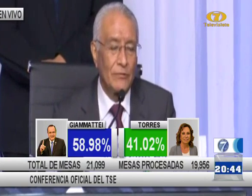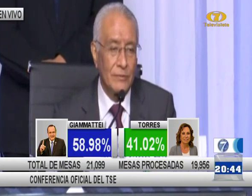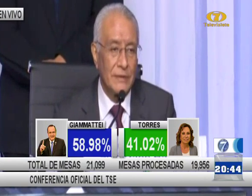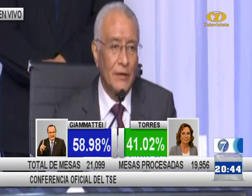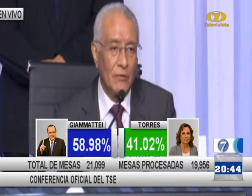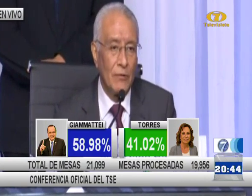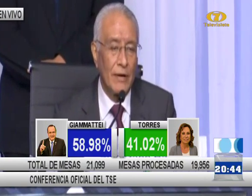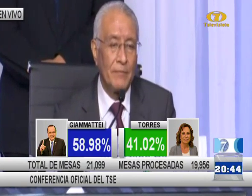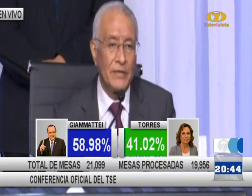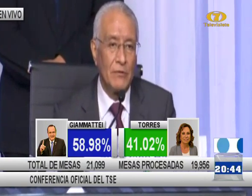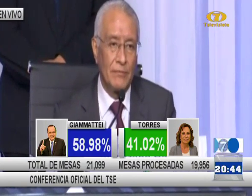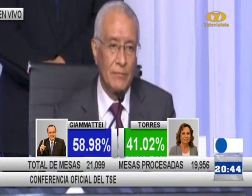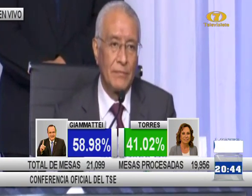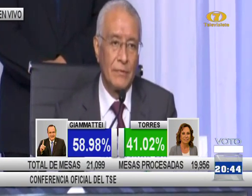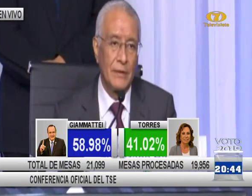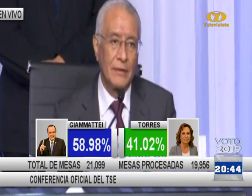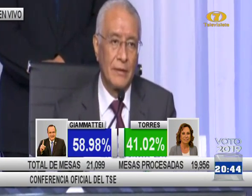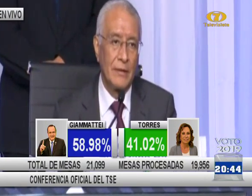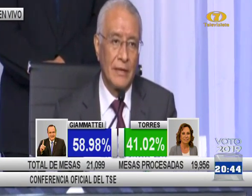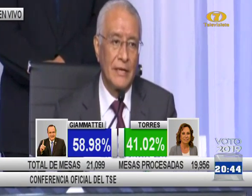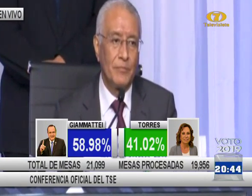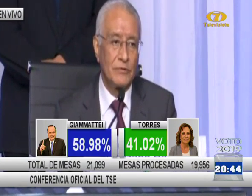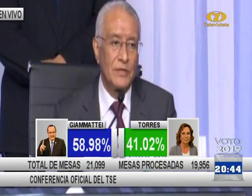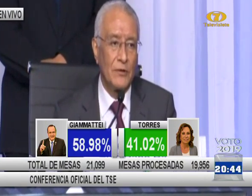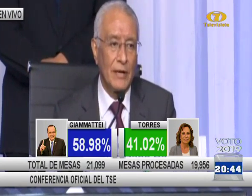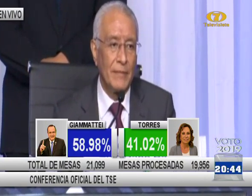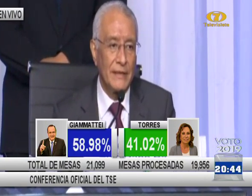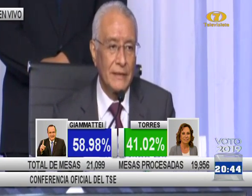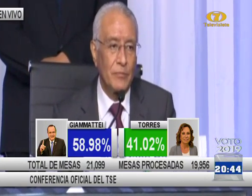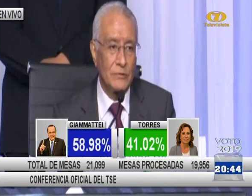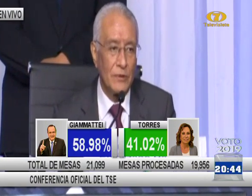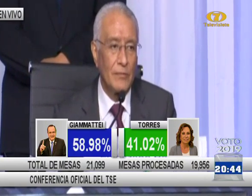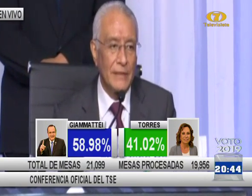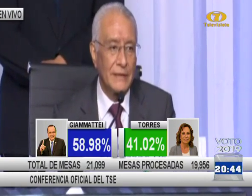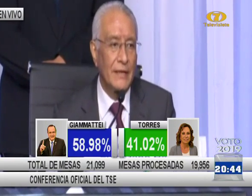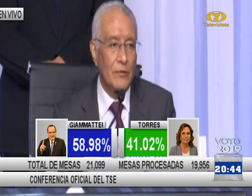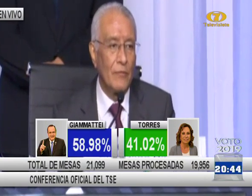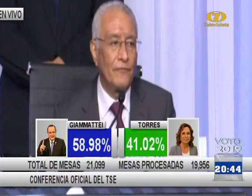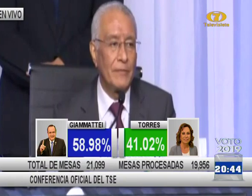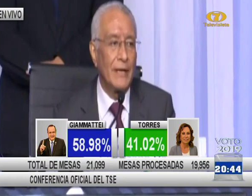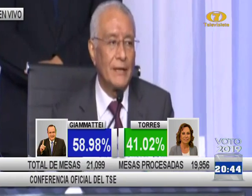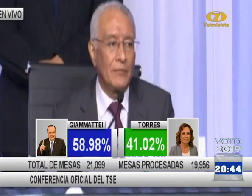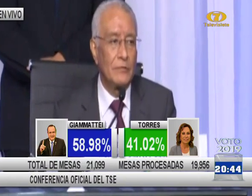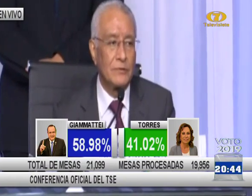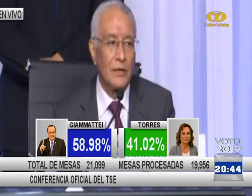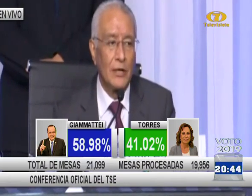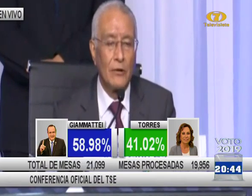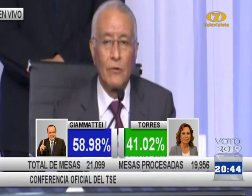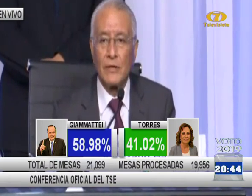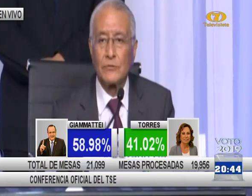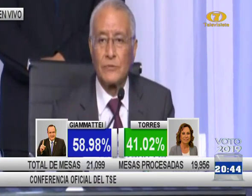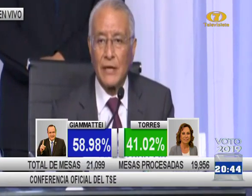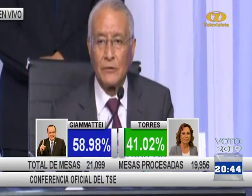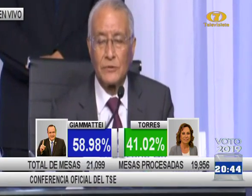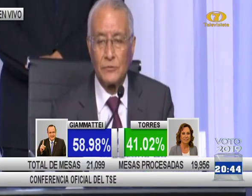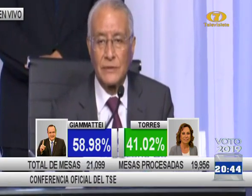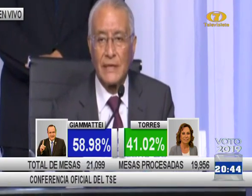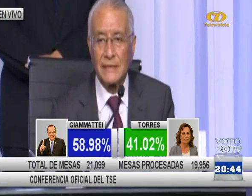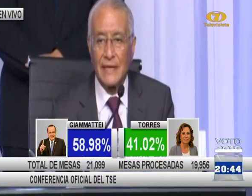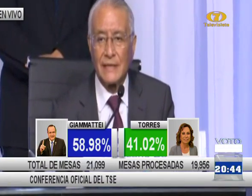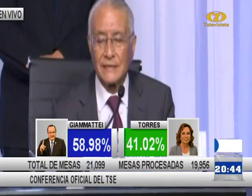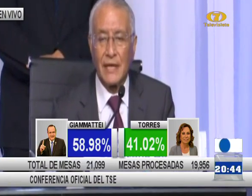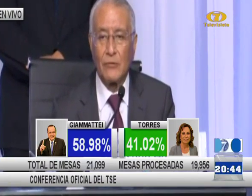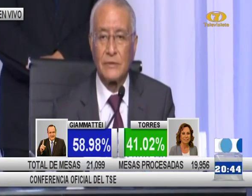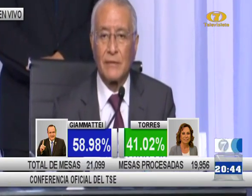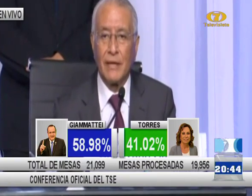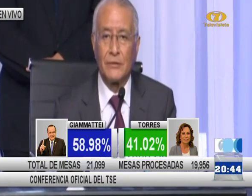del conteo rápido y posteriormente confirmaremos los resultados que